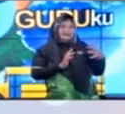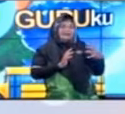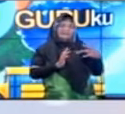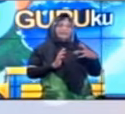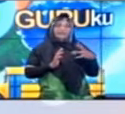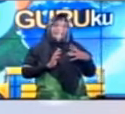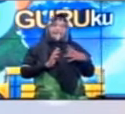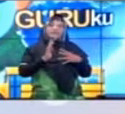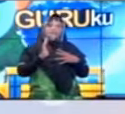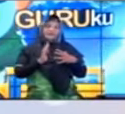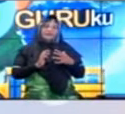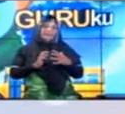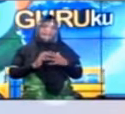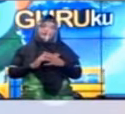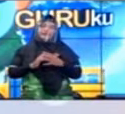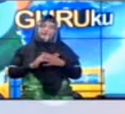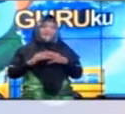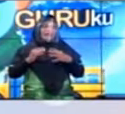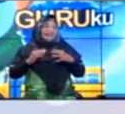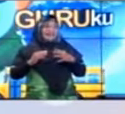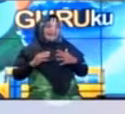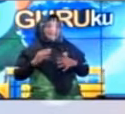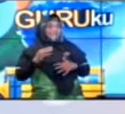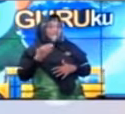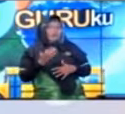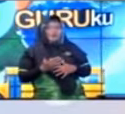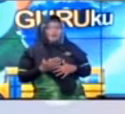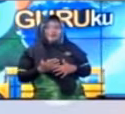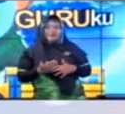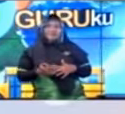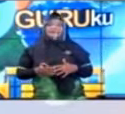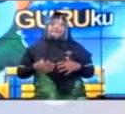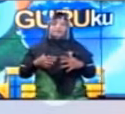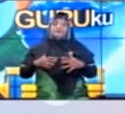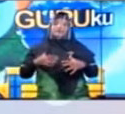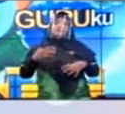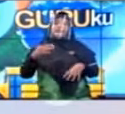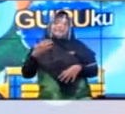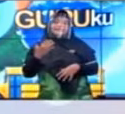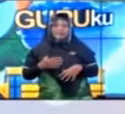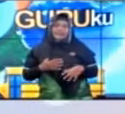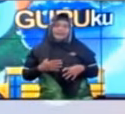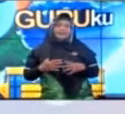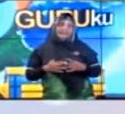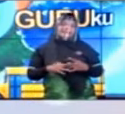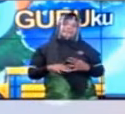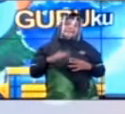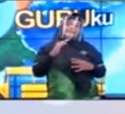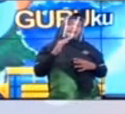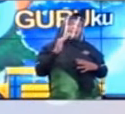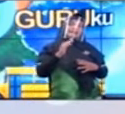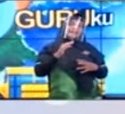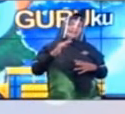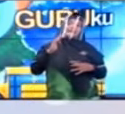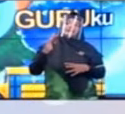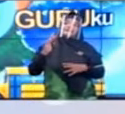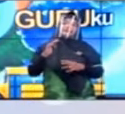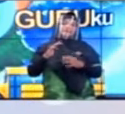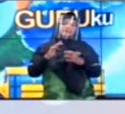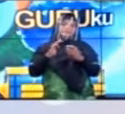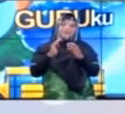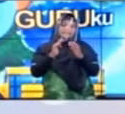ya. Kemudian langkah. Yang nomor 2 itu ada menolak ya, atau tumpuan, itu bertumpu pada satu kaki. Serta yang ketiga dan